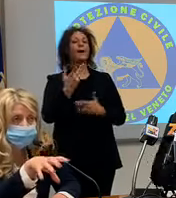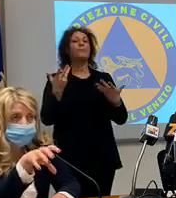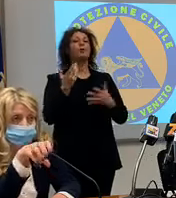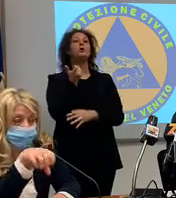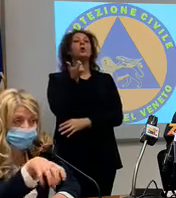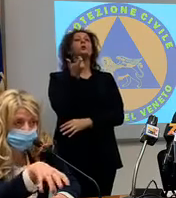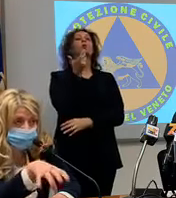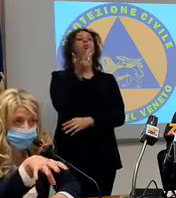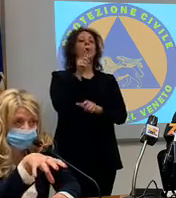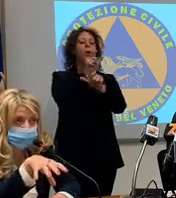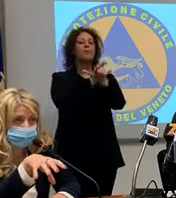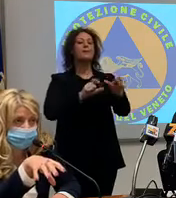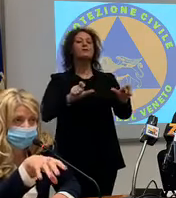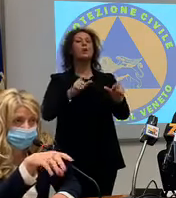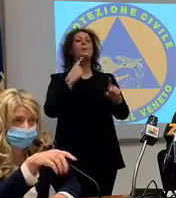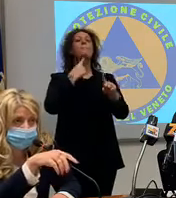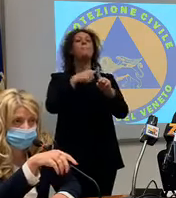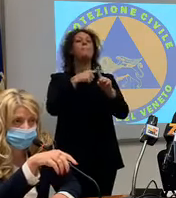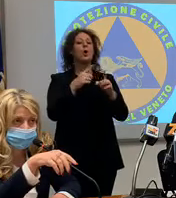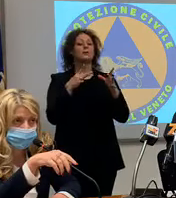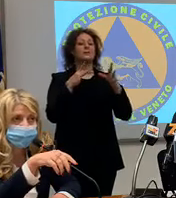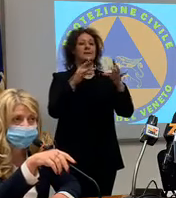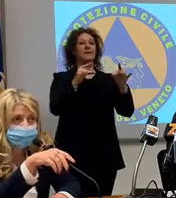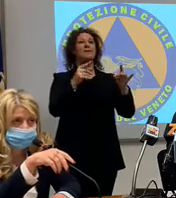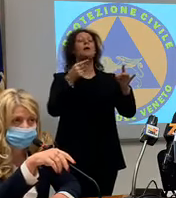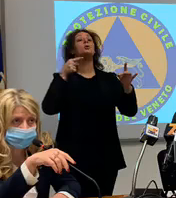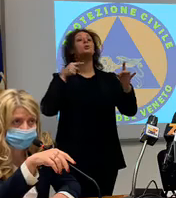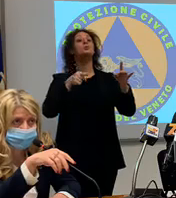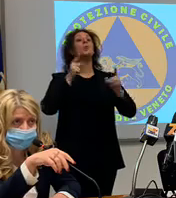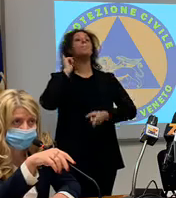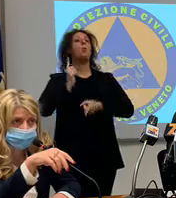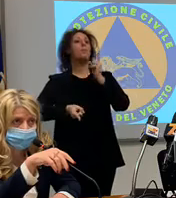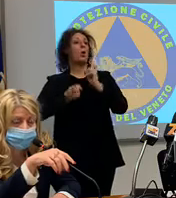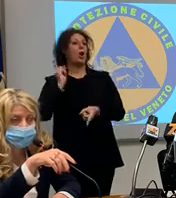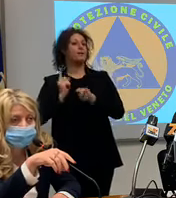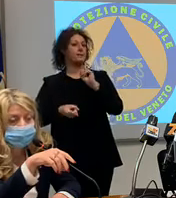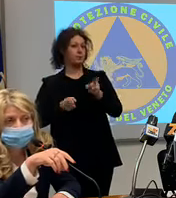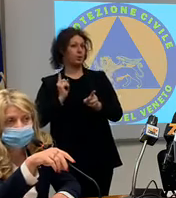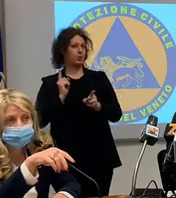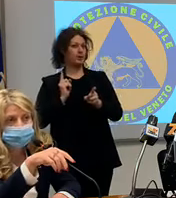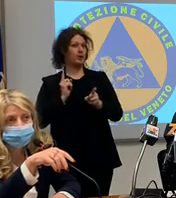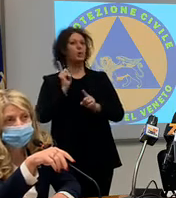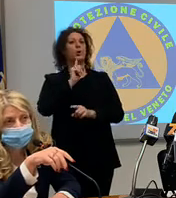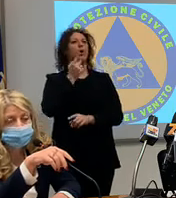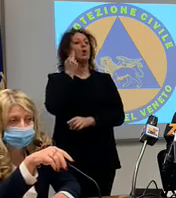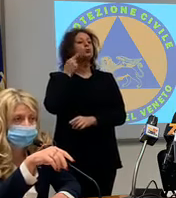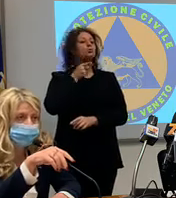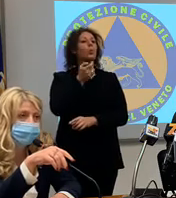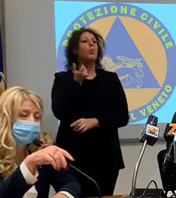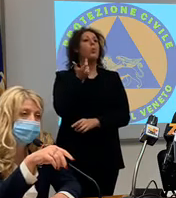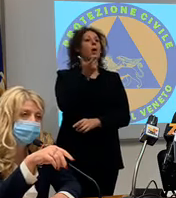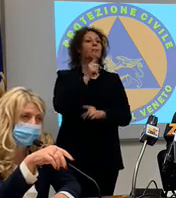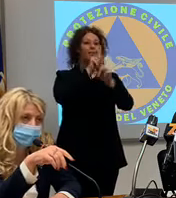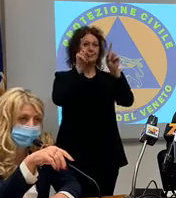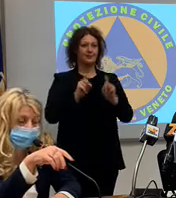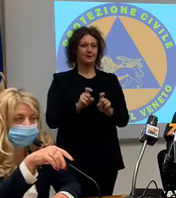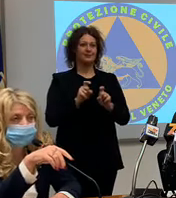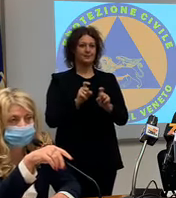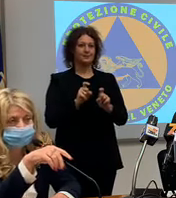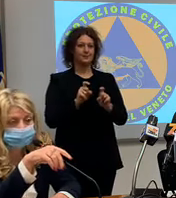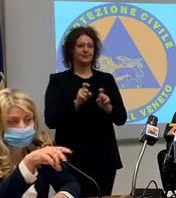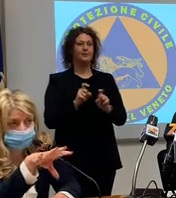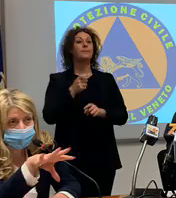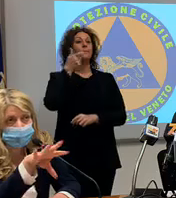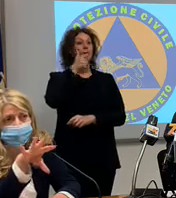positivi Rispetto alla popolazione non rispetto ai test perché il discorso di considerare i positivi